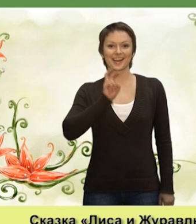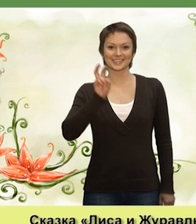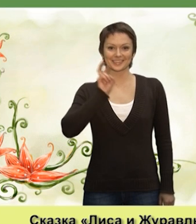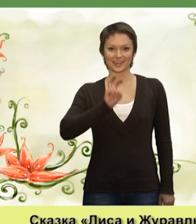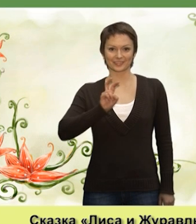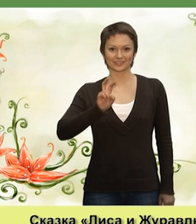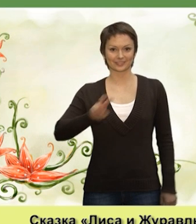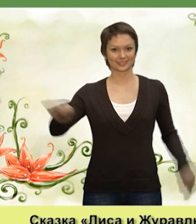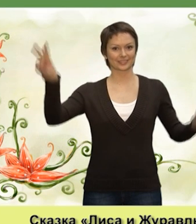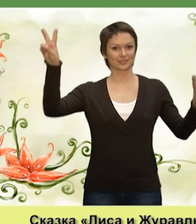Сказка.